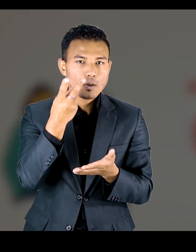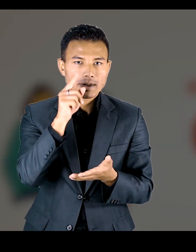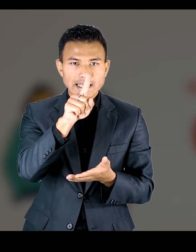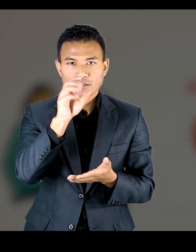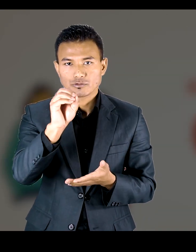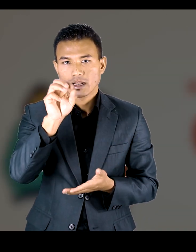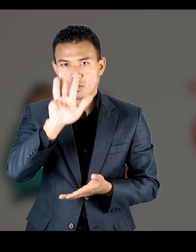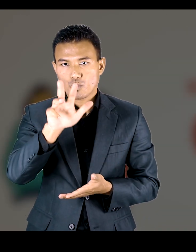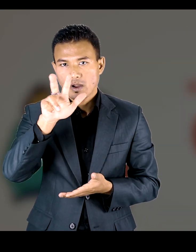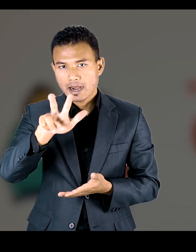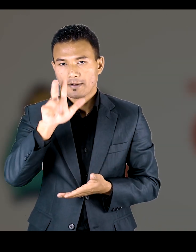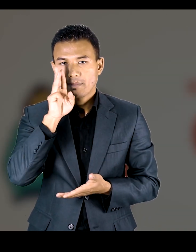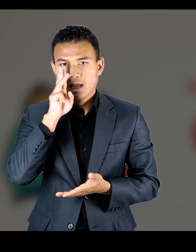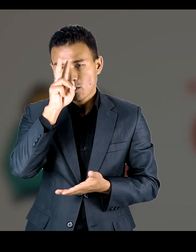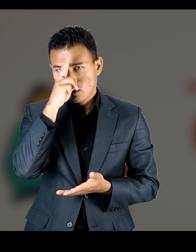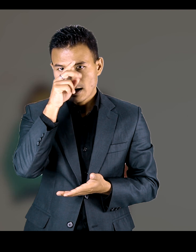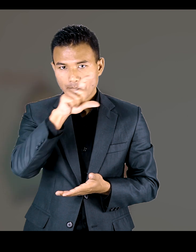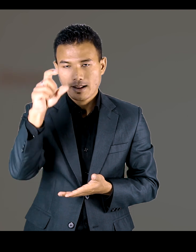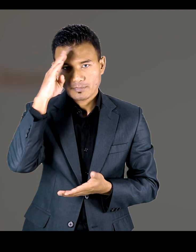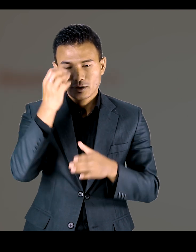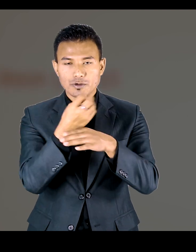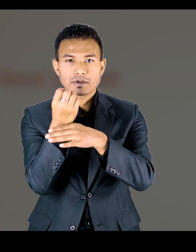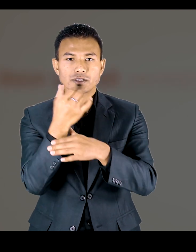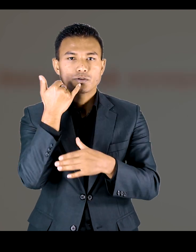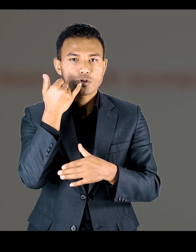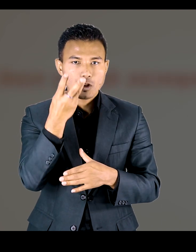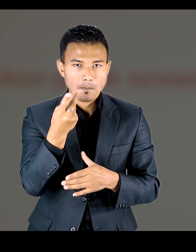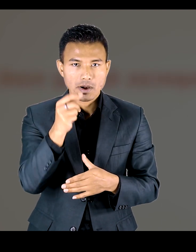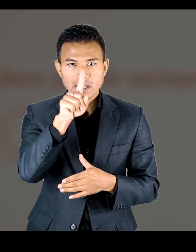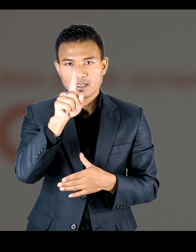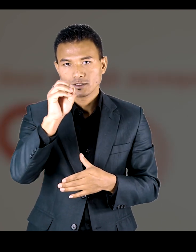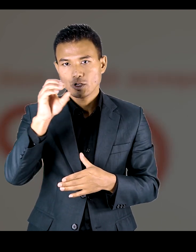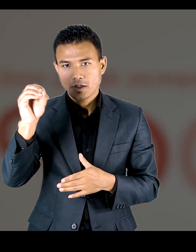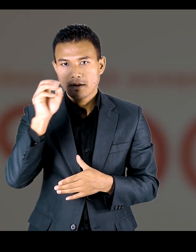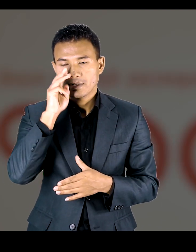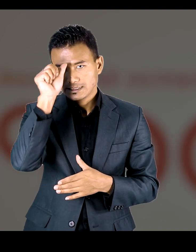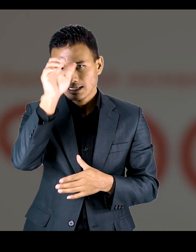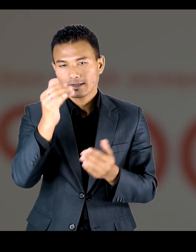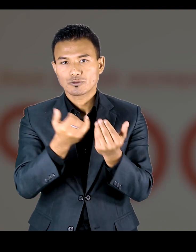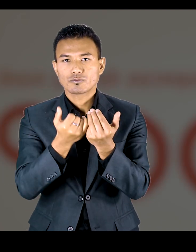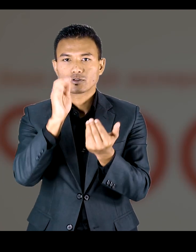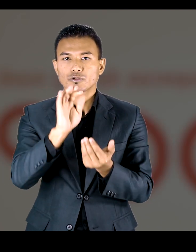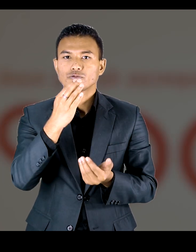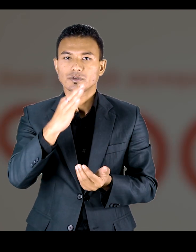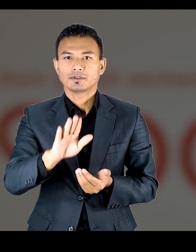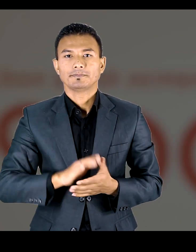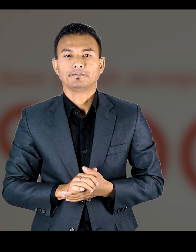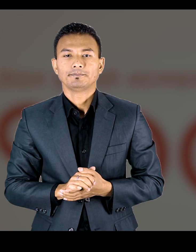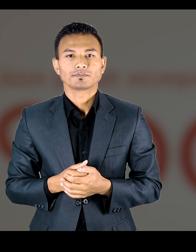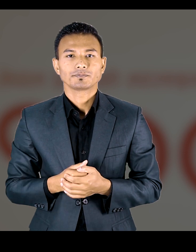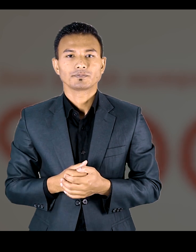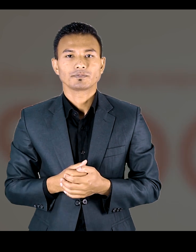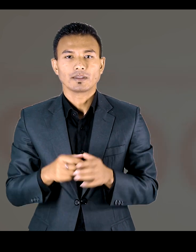हेल्पलाइन नम्बर 1098 वा नेपाल प्रहरीको हटलाइन नम्बर 100 जानकारी गराउन